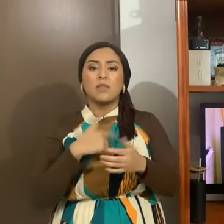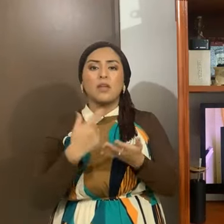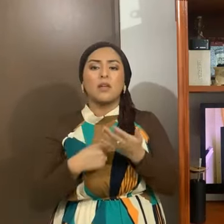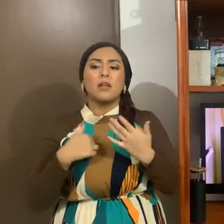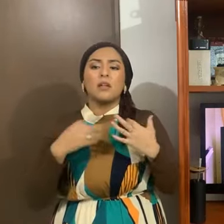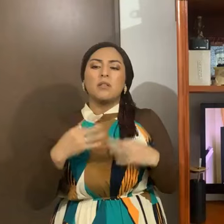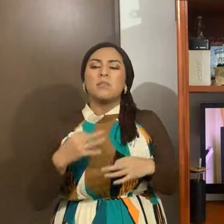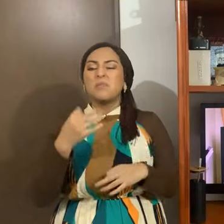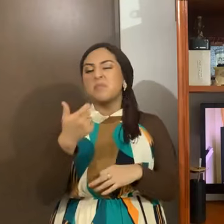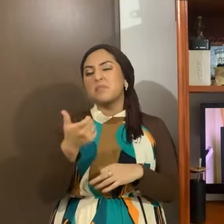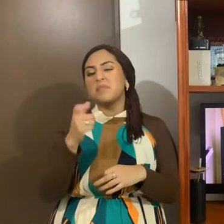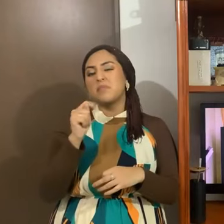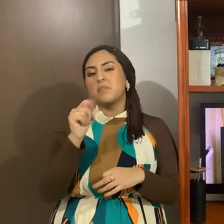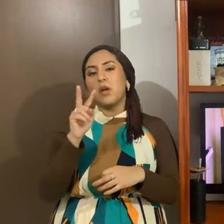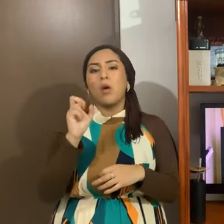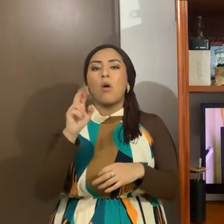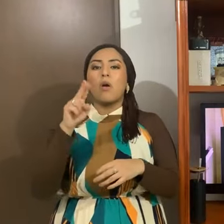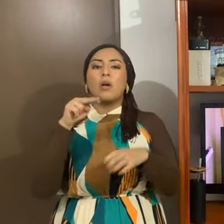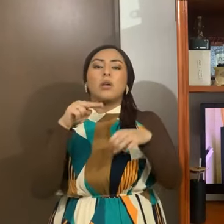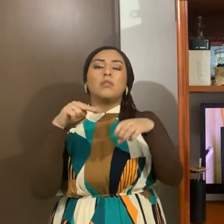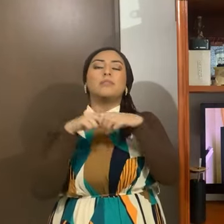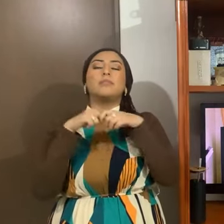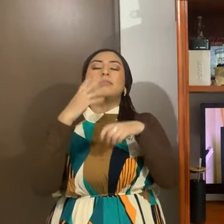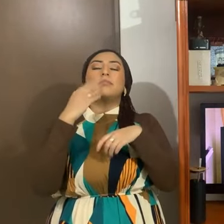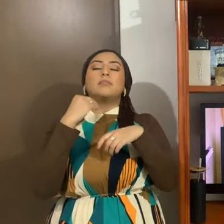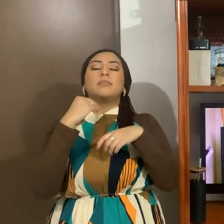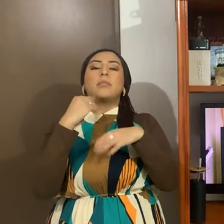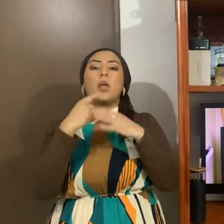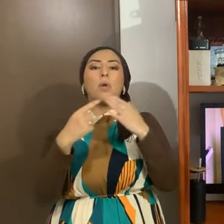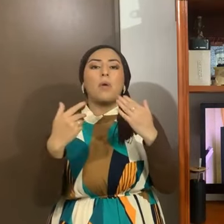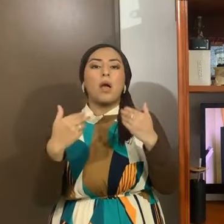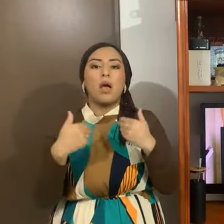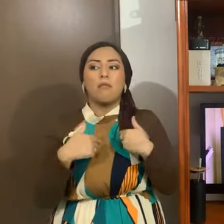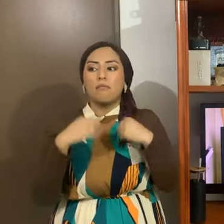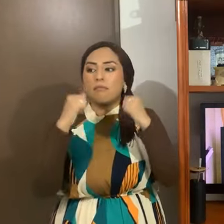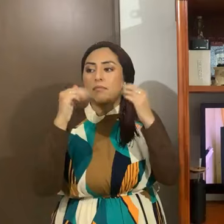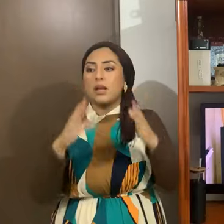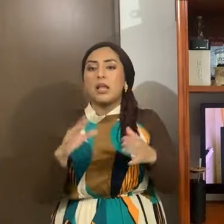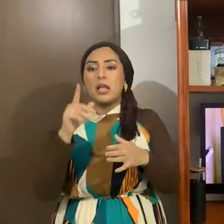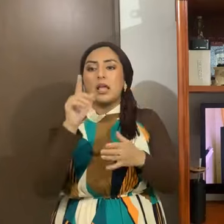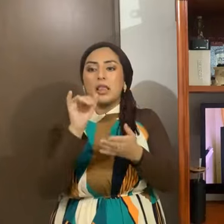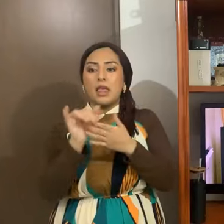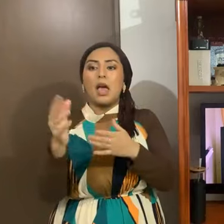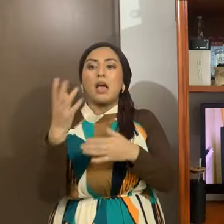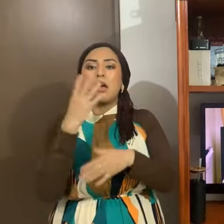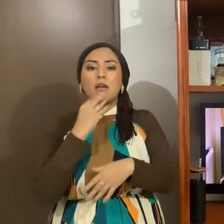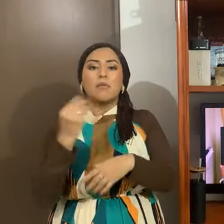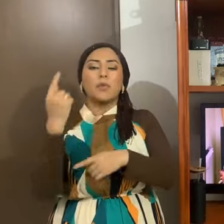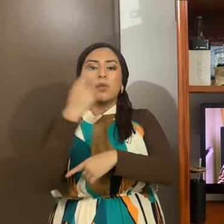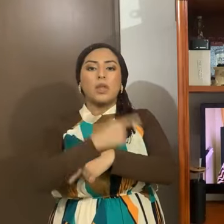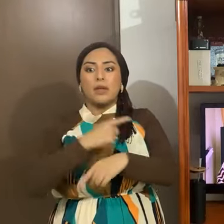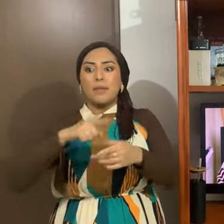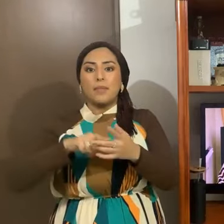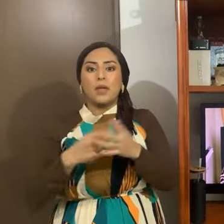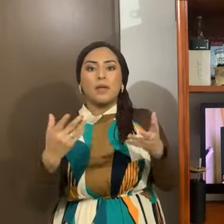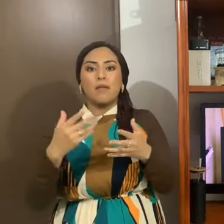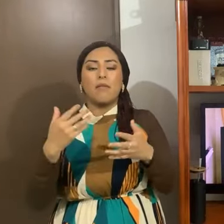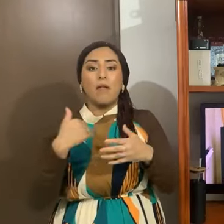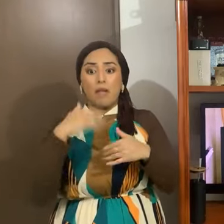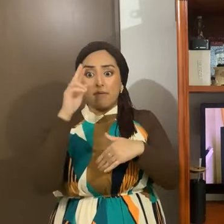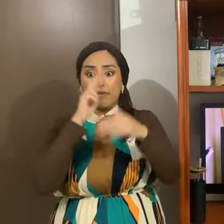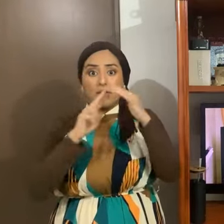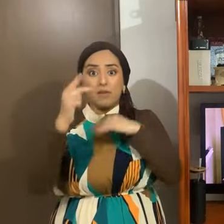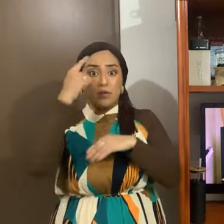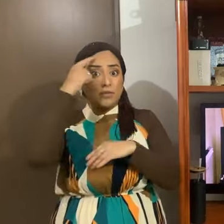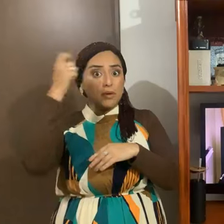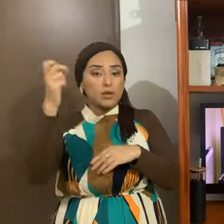prender la televisión o simplemente acostarnos a dormir, ¿qué tendremos de bendición en ese día hebreo que ya comenzó? ¿Tendremos sueños